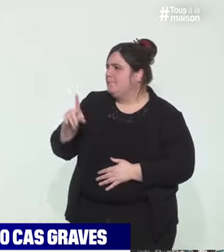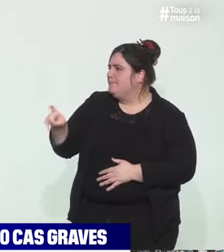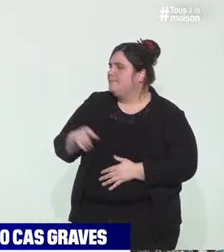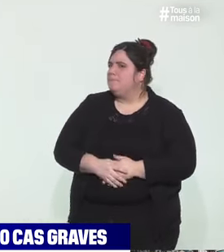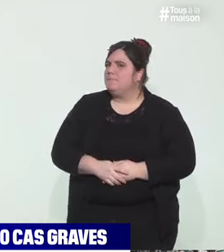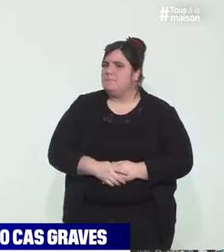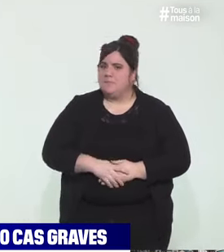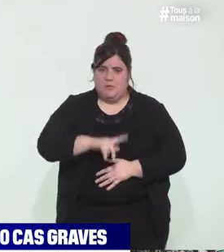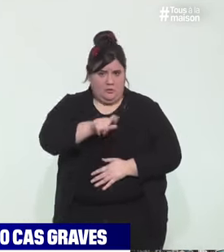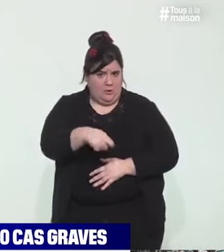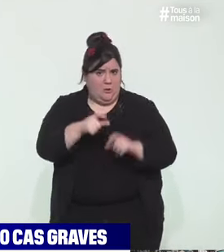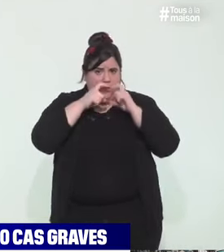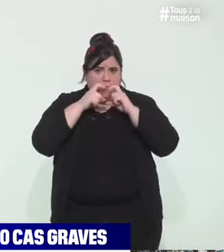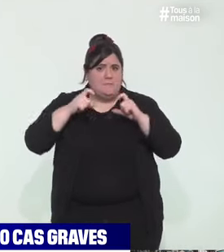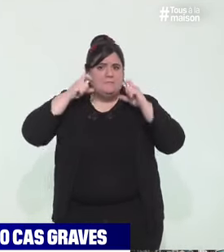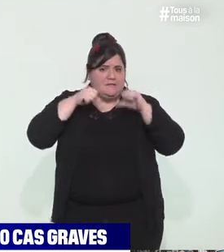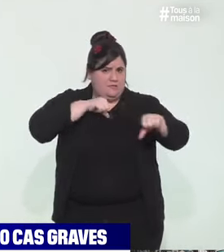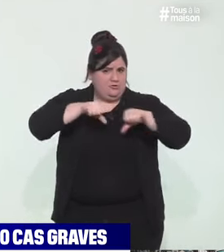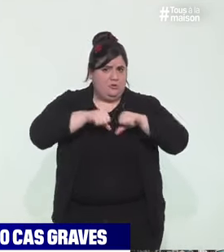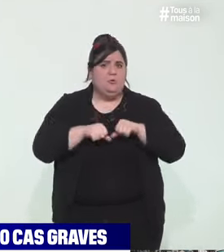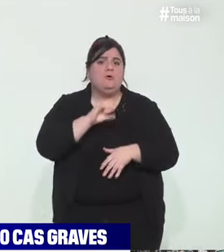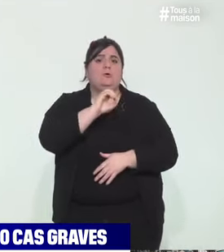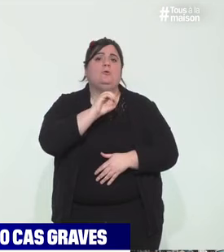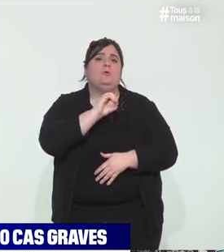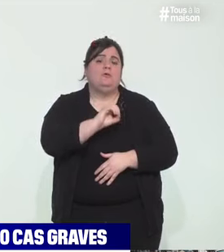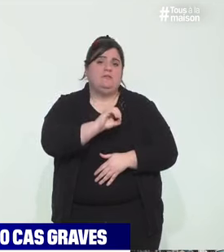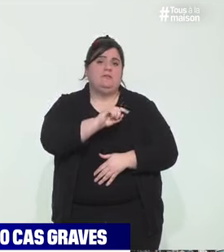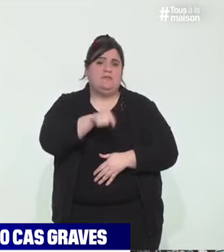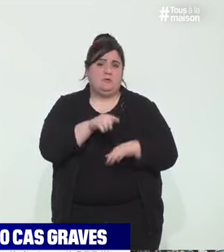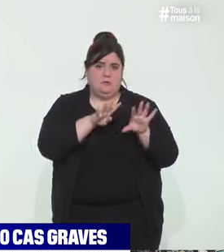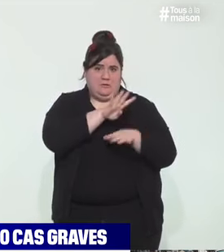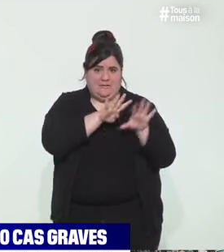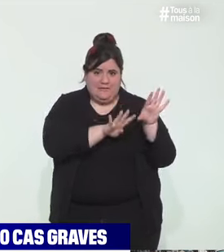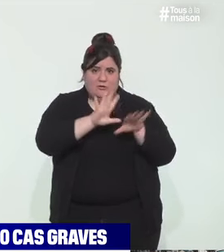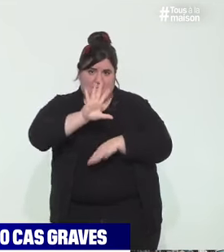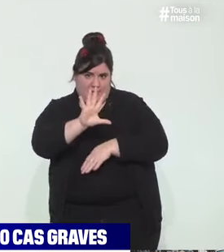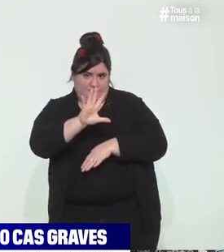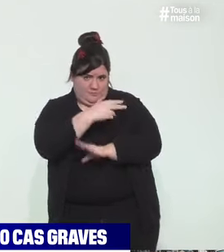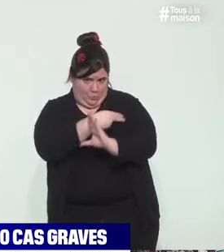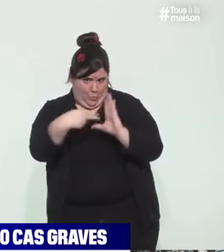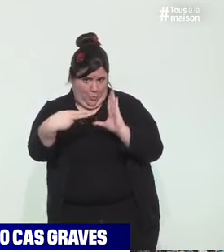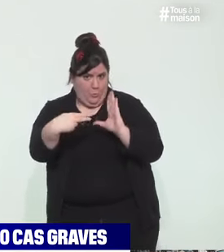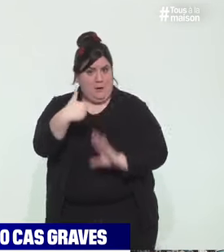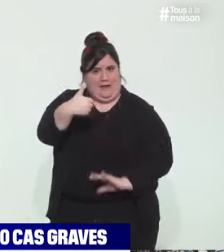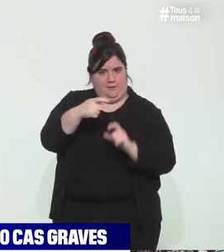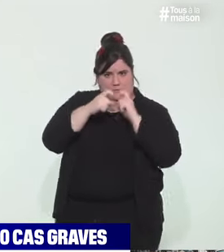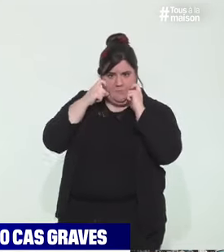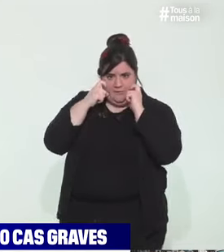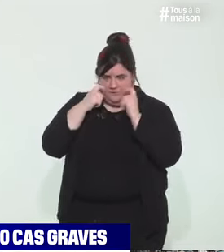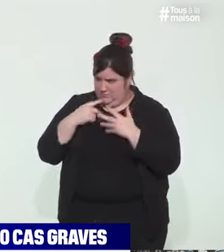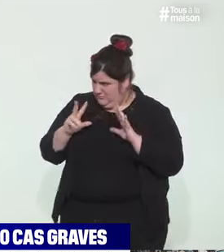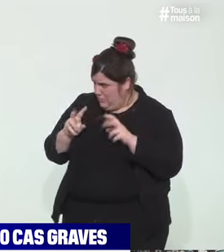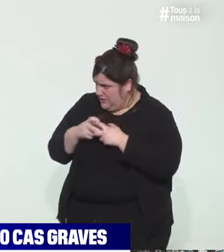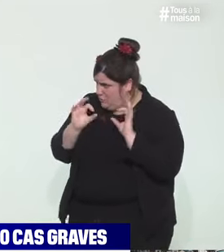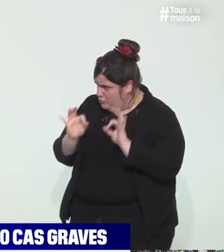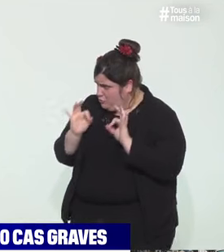sera plafonné à 95 centimes l'unité. Est-ce le juste prix selon vous? Avant la crise, c'était 10 fois moins cher selon 60 millions de consommateurs.